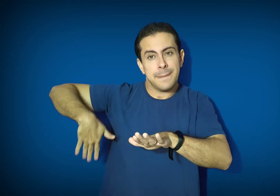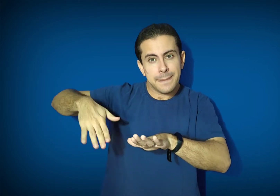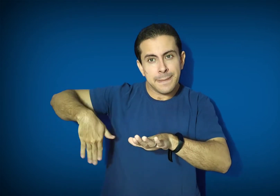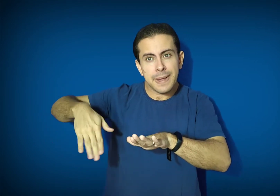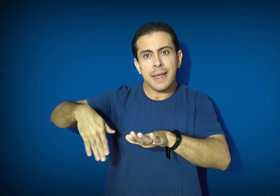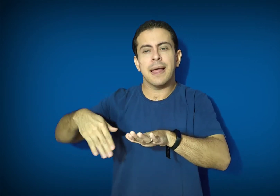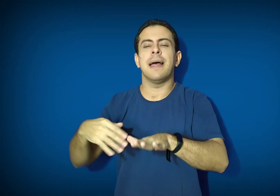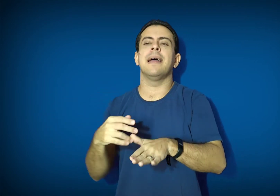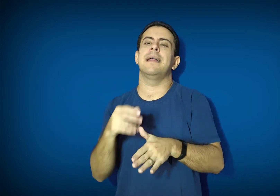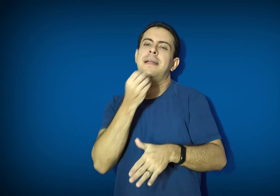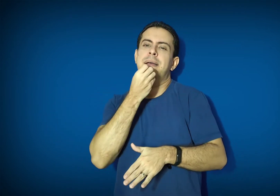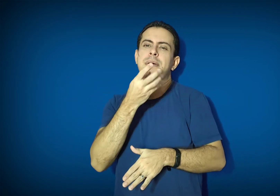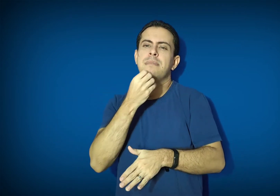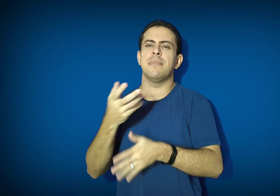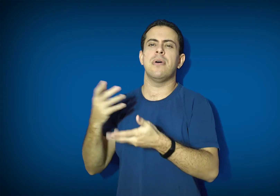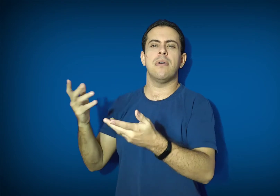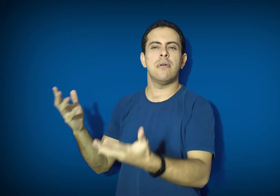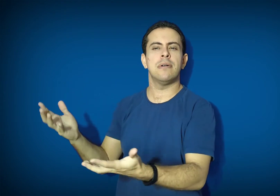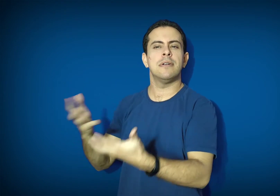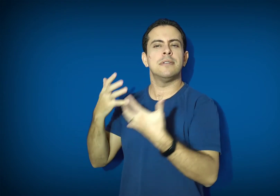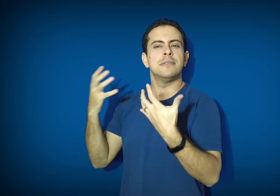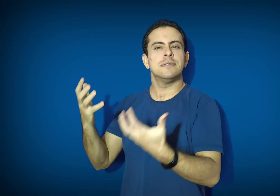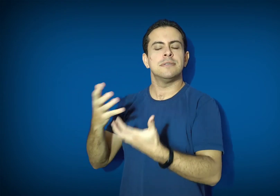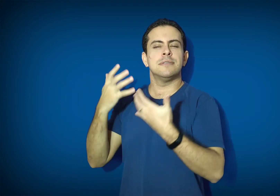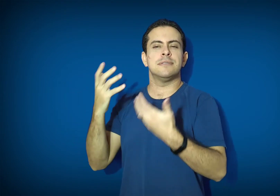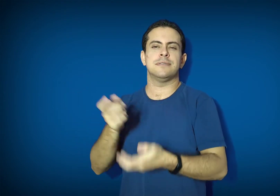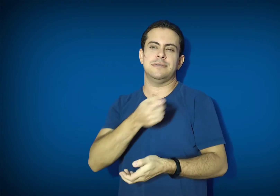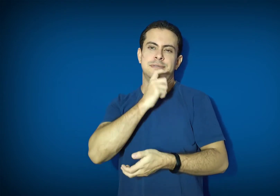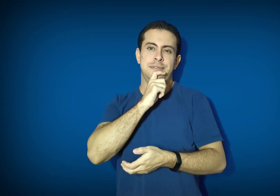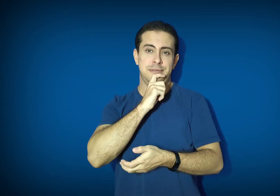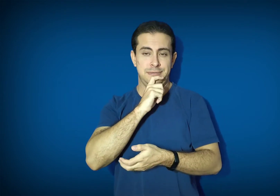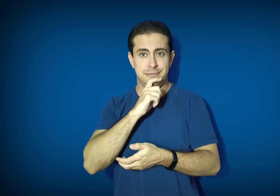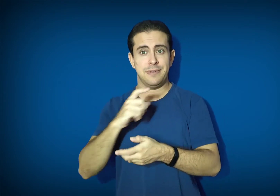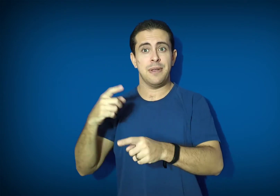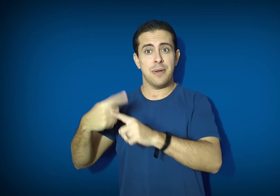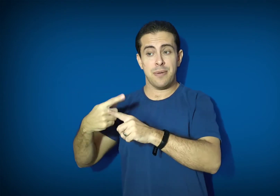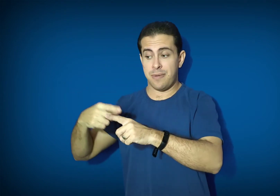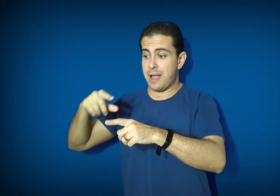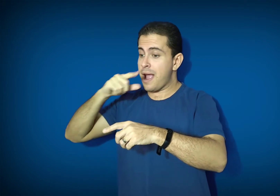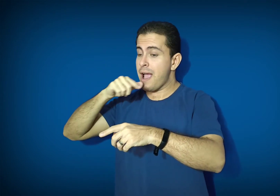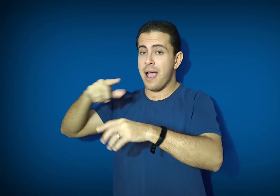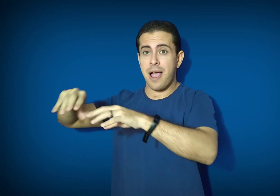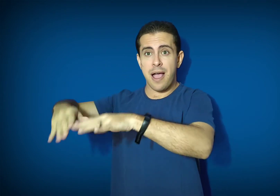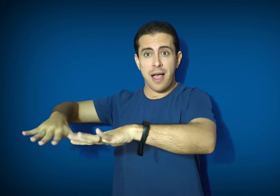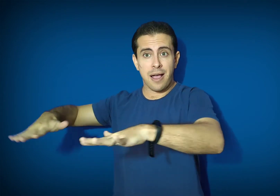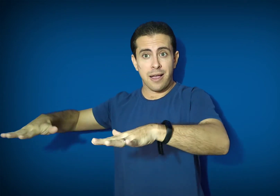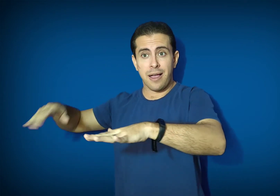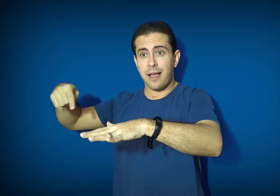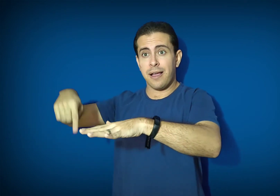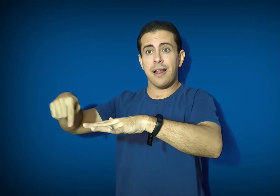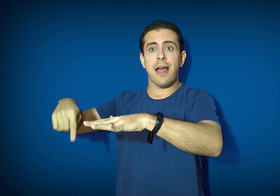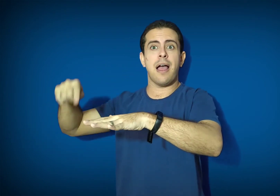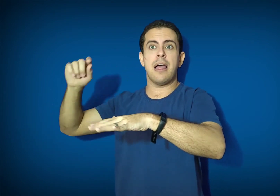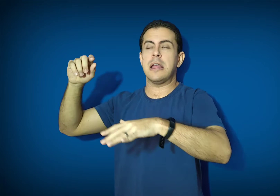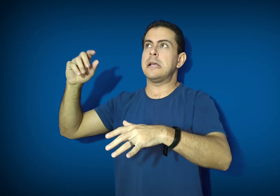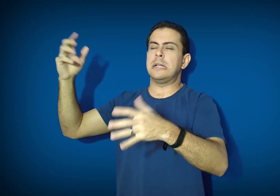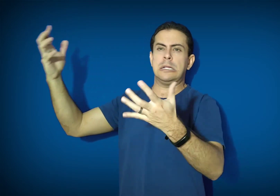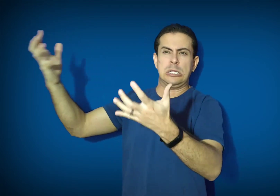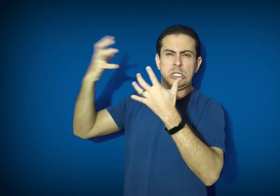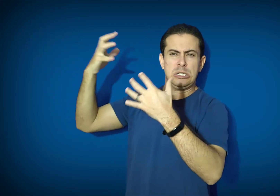Então, lugares próximos aos mares e oceanos, o clima é mais ameno, porque a temperatura